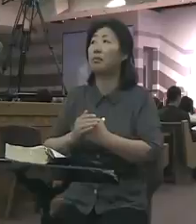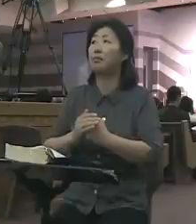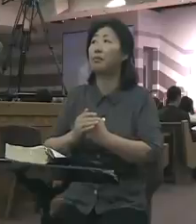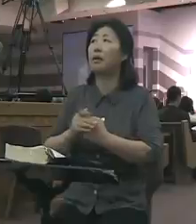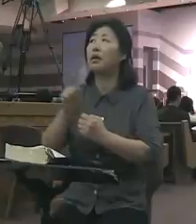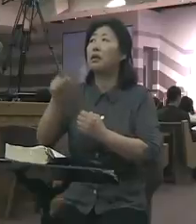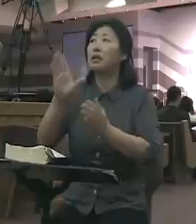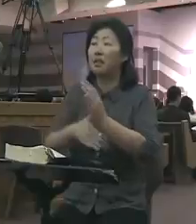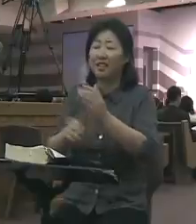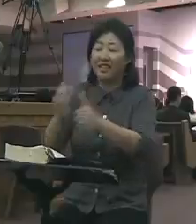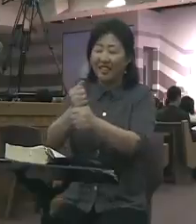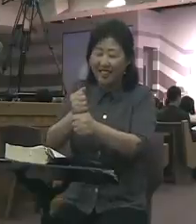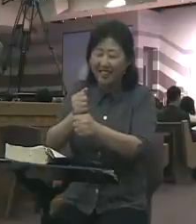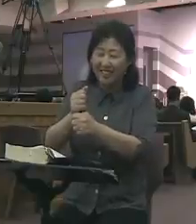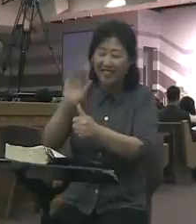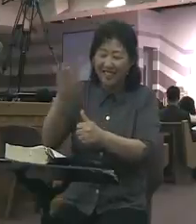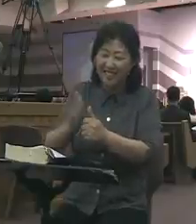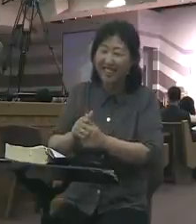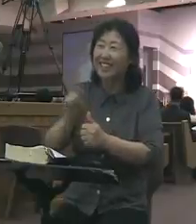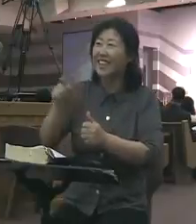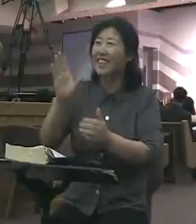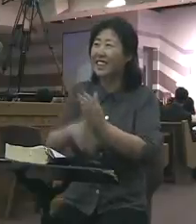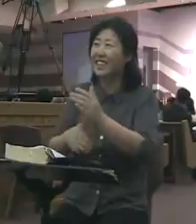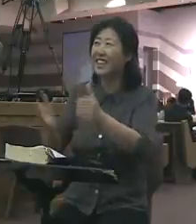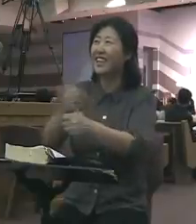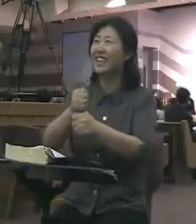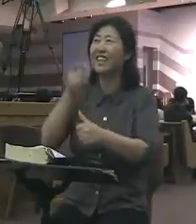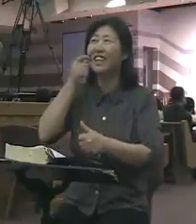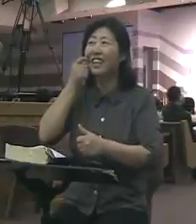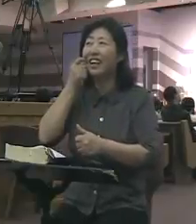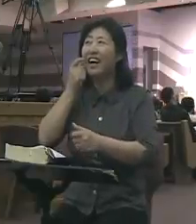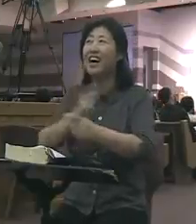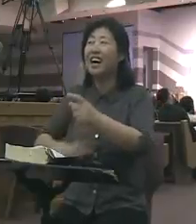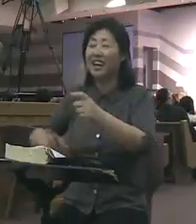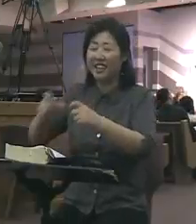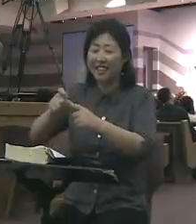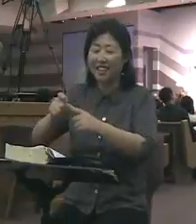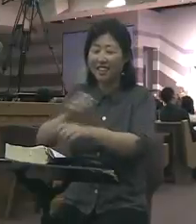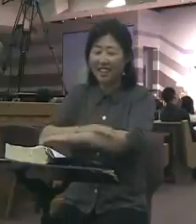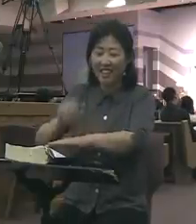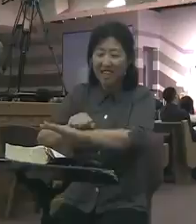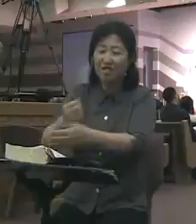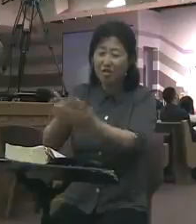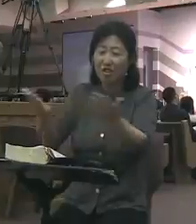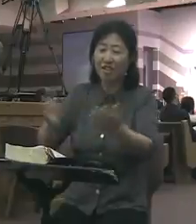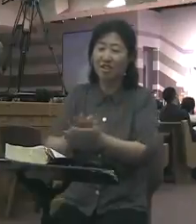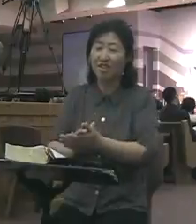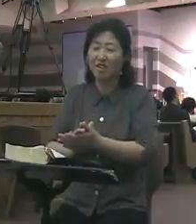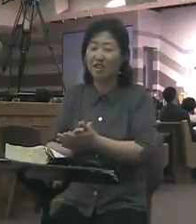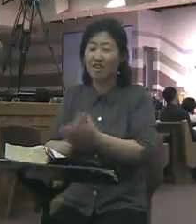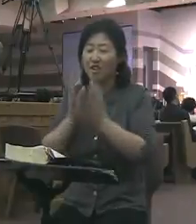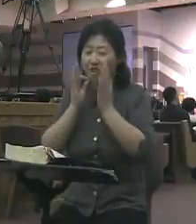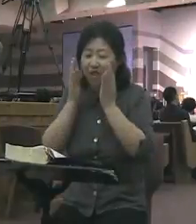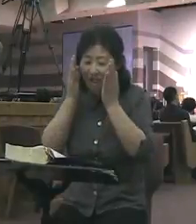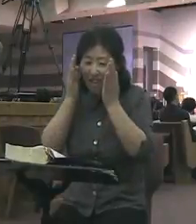잡았어야 되는데 그때 잡지 못한 거 있죠. 더 잘해 드리려고 노력하다가